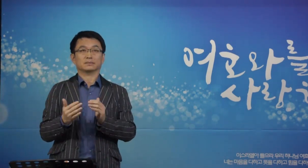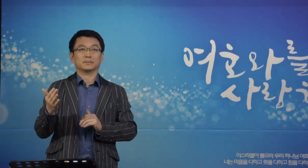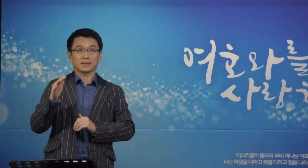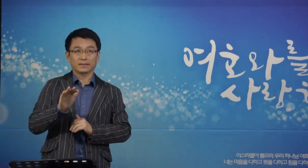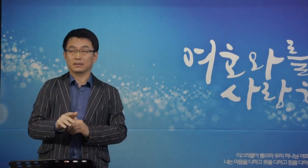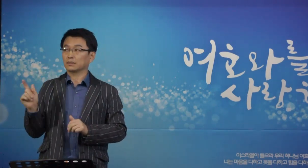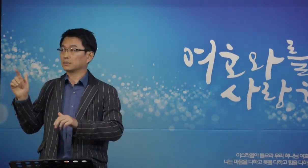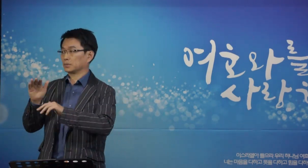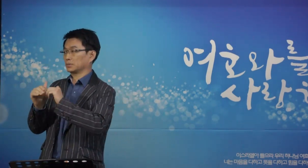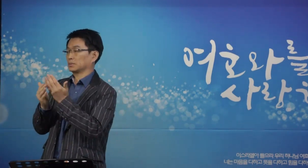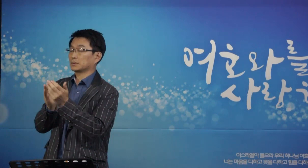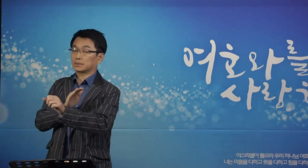들었을 것입니다.